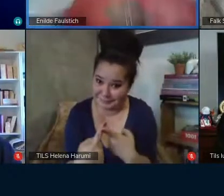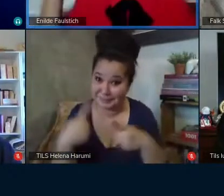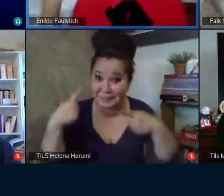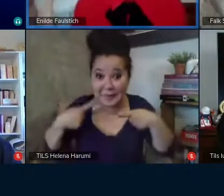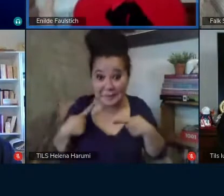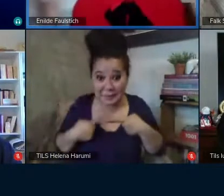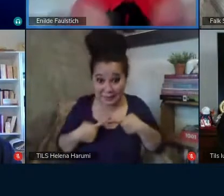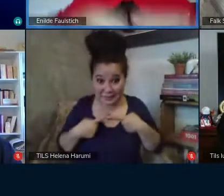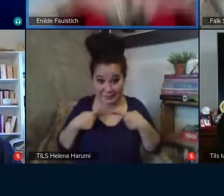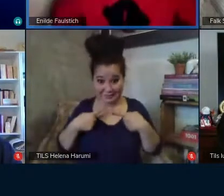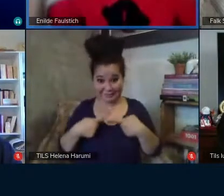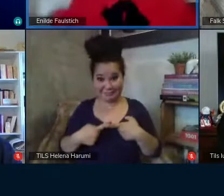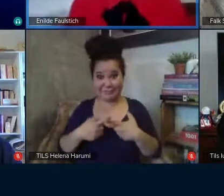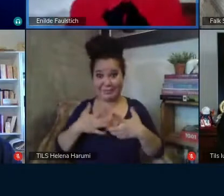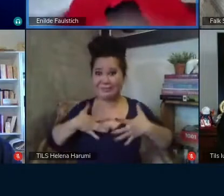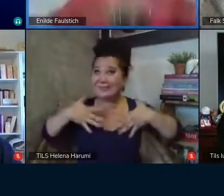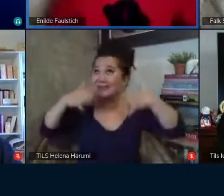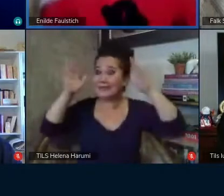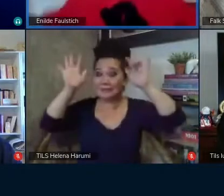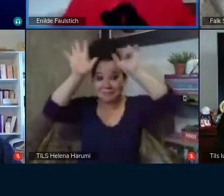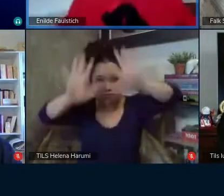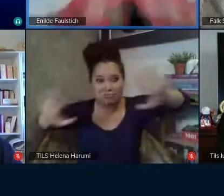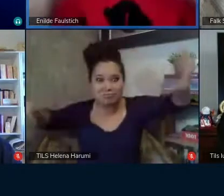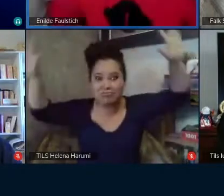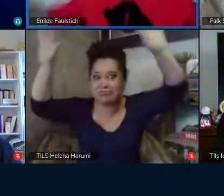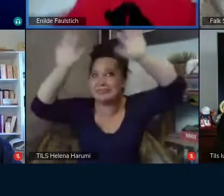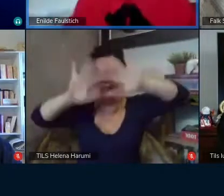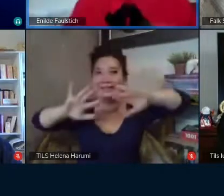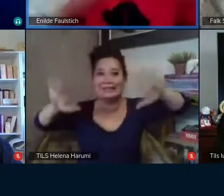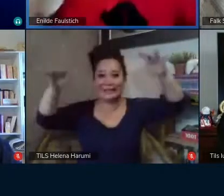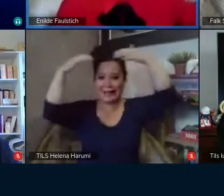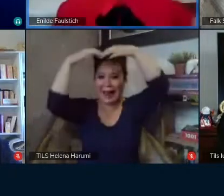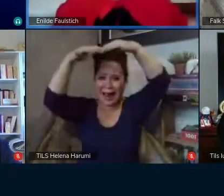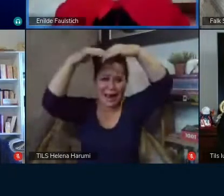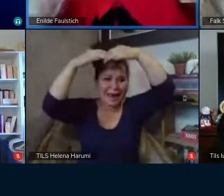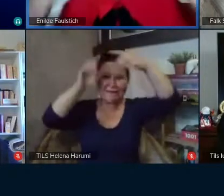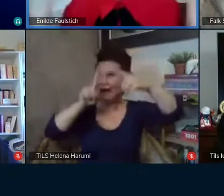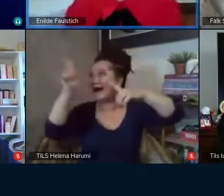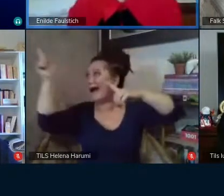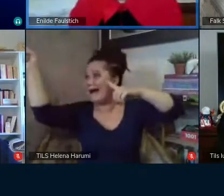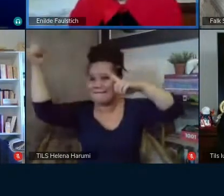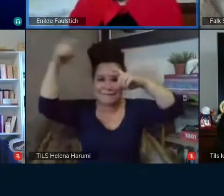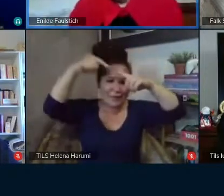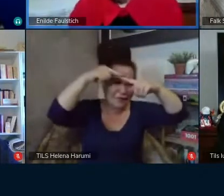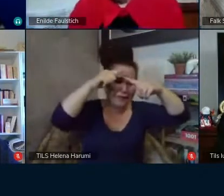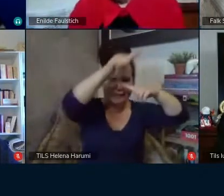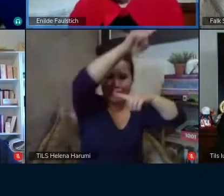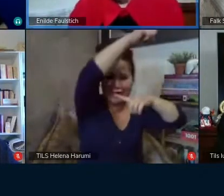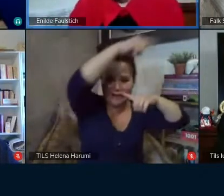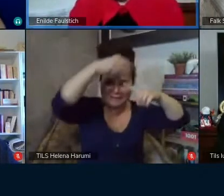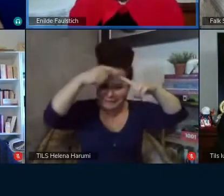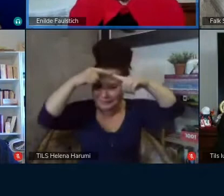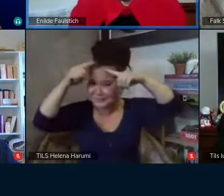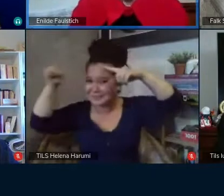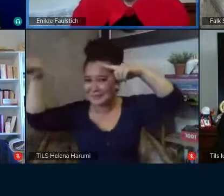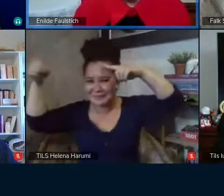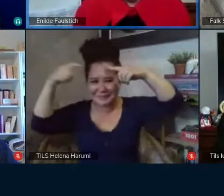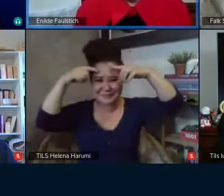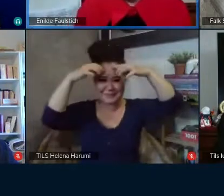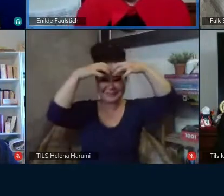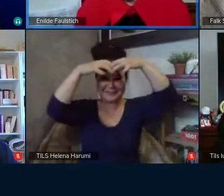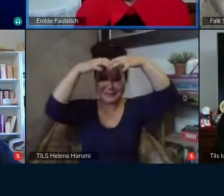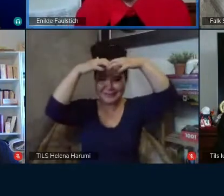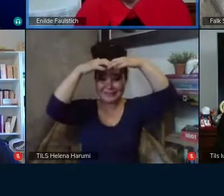meu pensamento vive assim, né, vai longe. E antes que eu